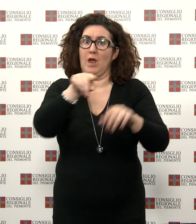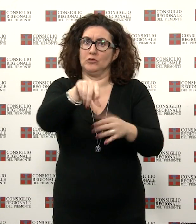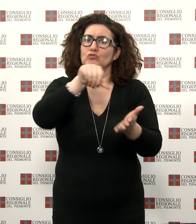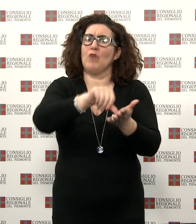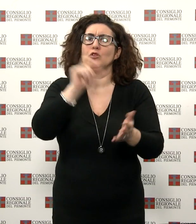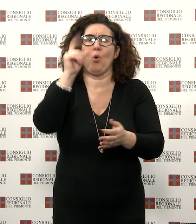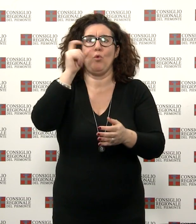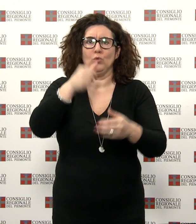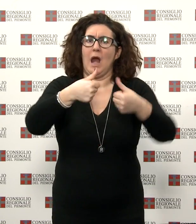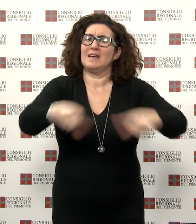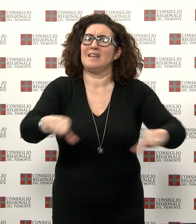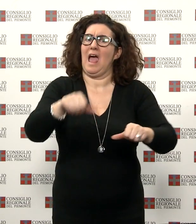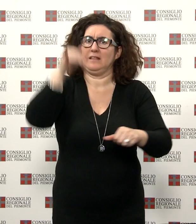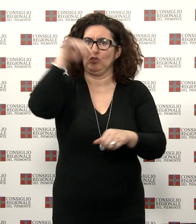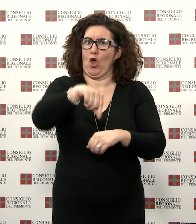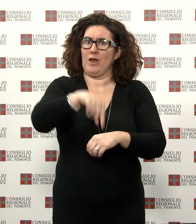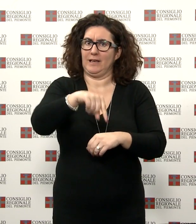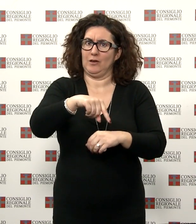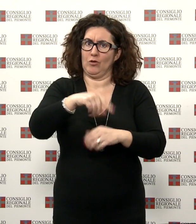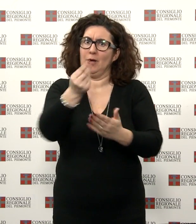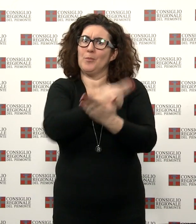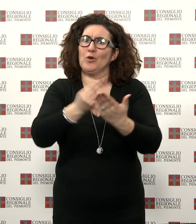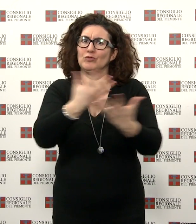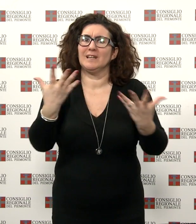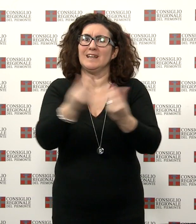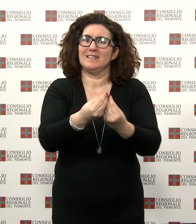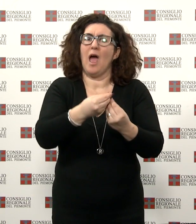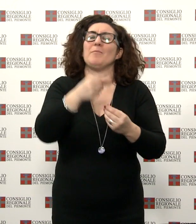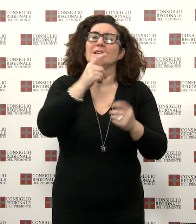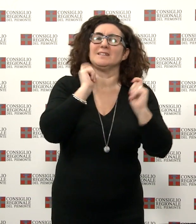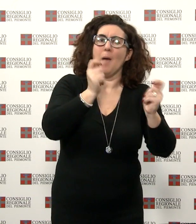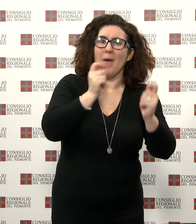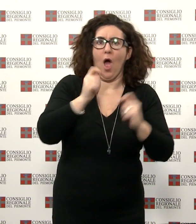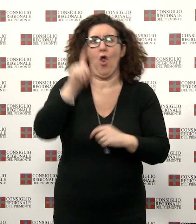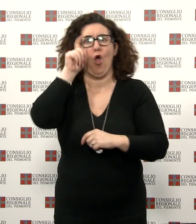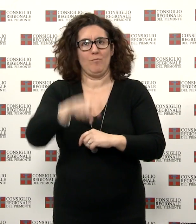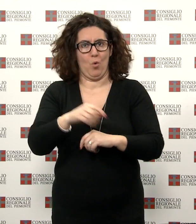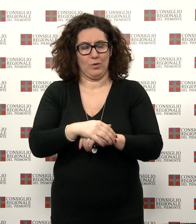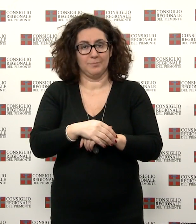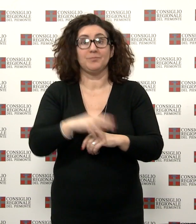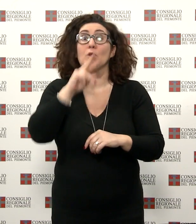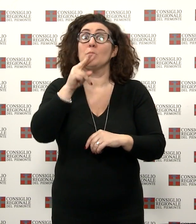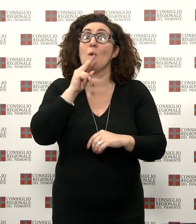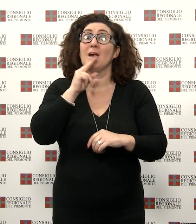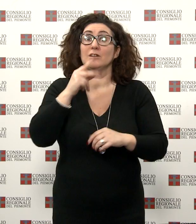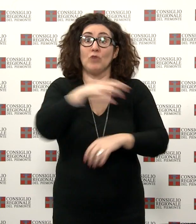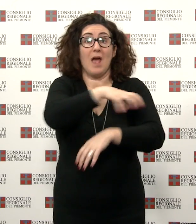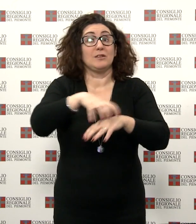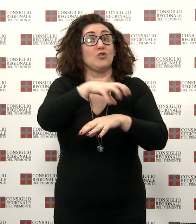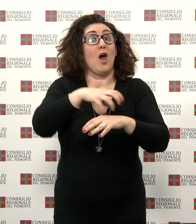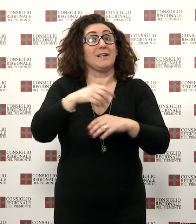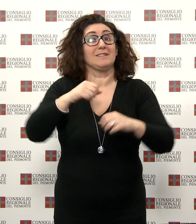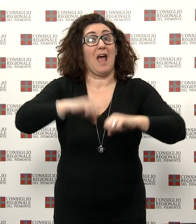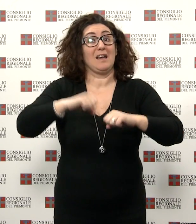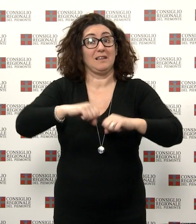Torino, coprogettato con Compagnia di San Paolo e Comune. Nel pomeriggio l'assessore alla sanità ha svolto una comunicazione